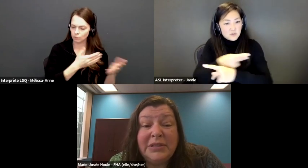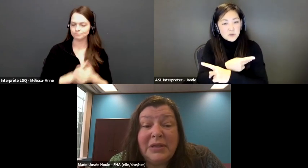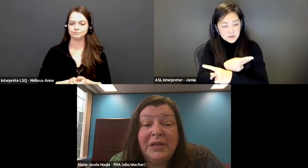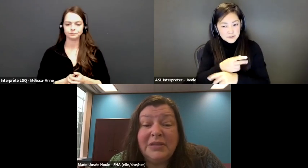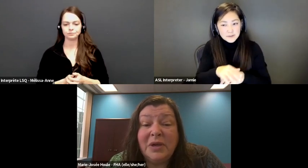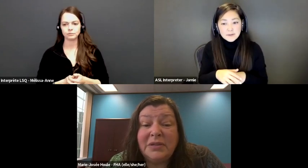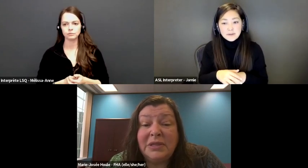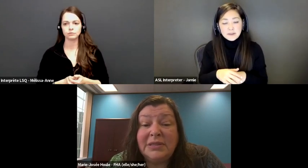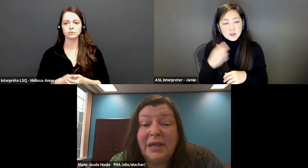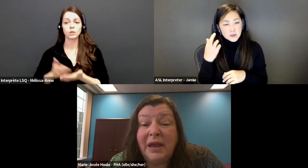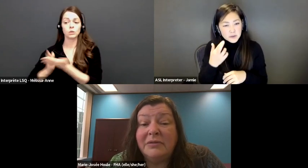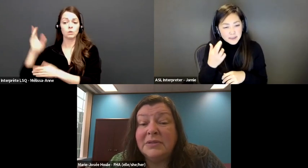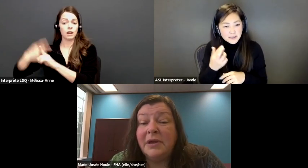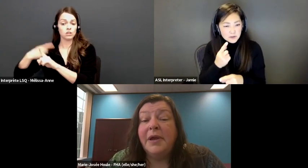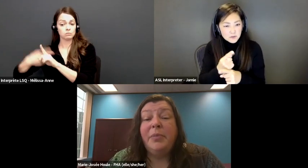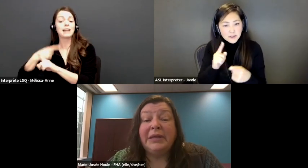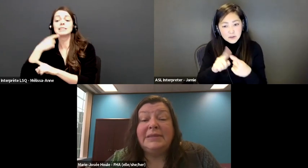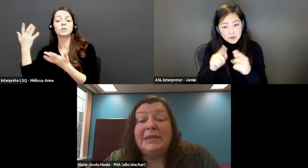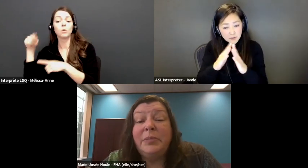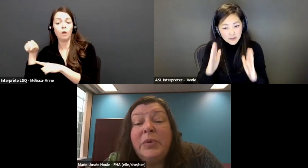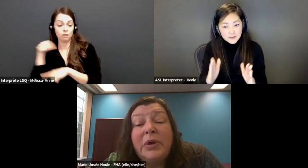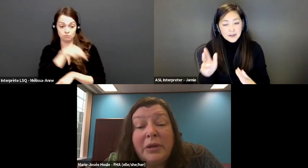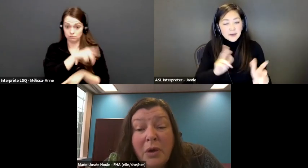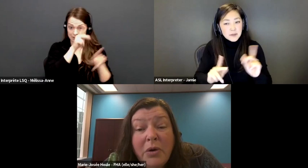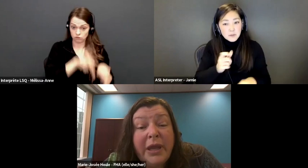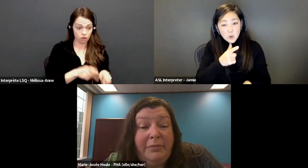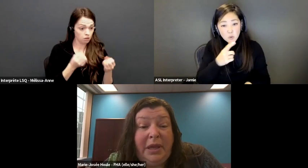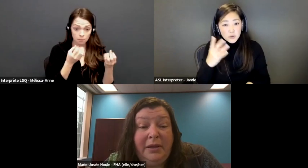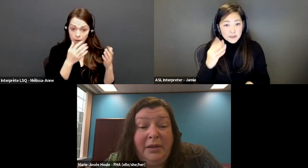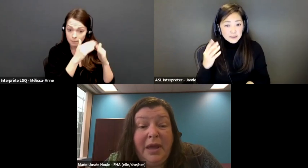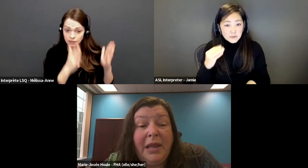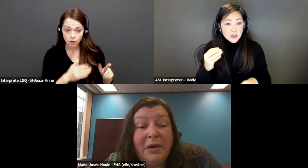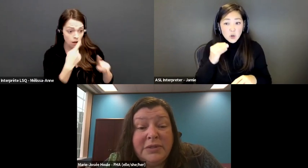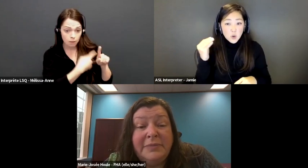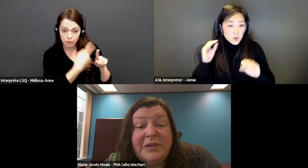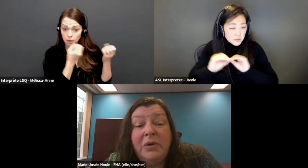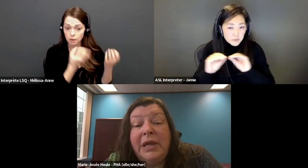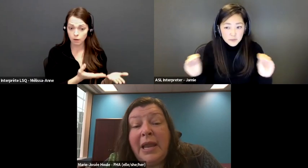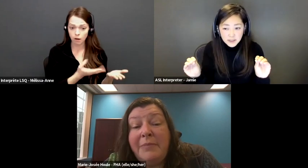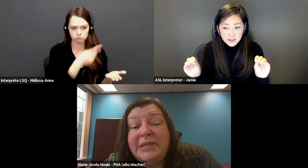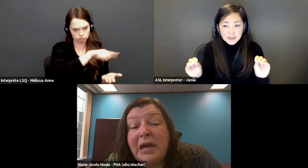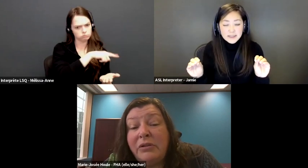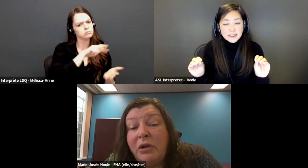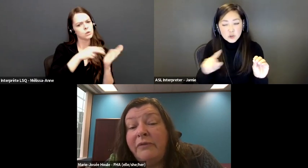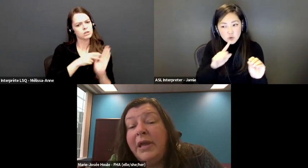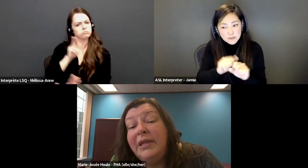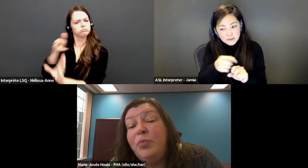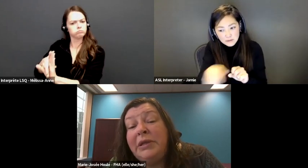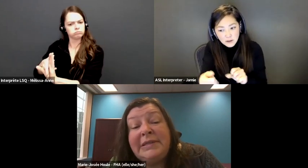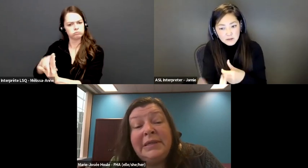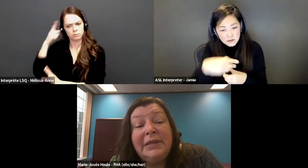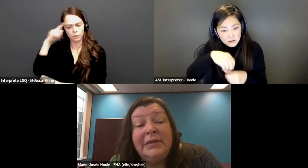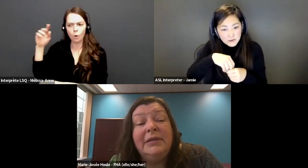les personnes en situation d'itinérance participent concrètement à la conception et à la mise en œuvre